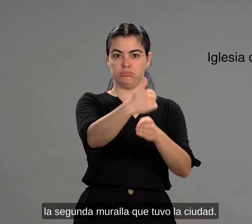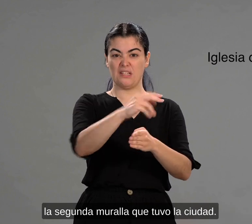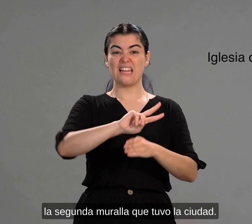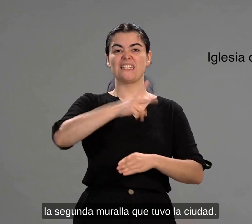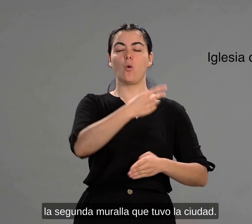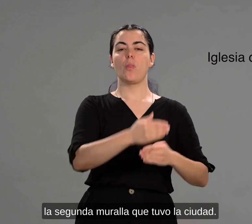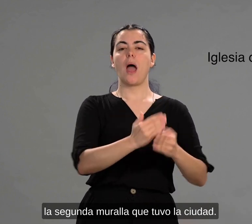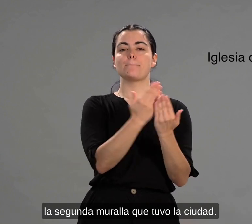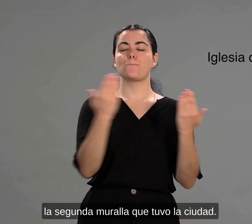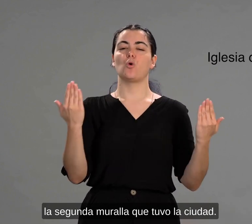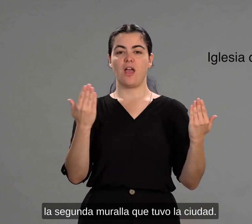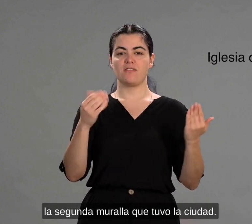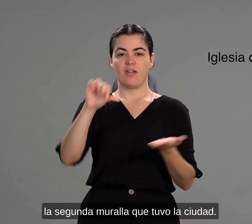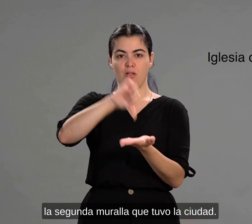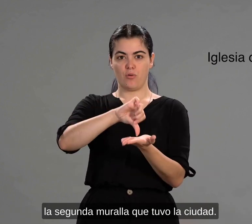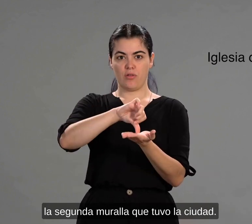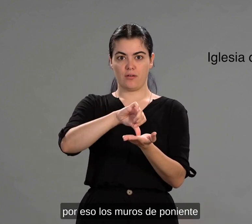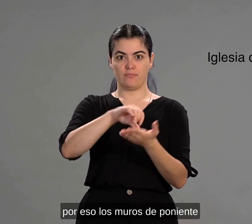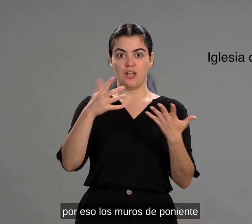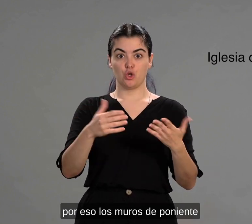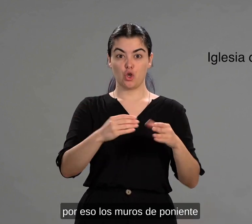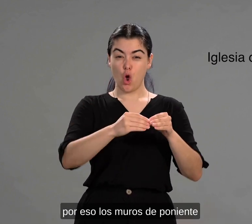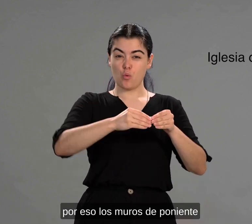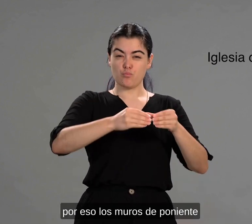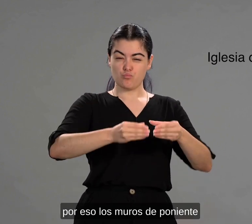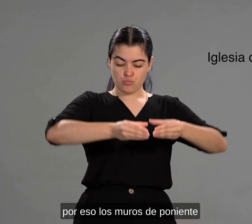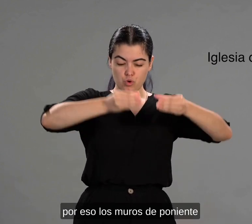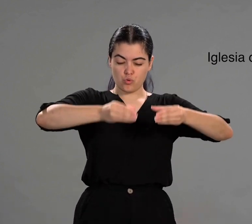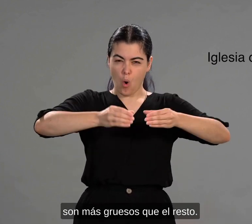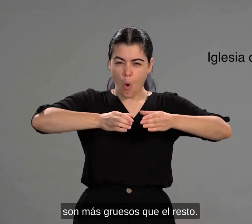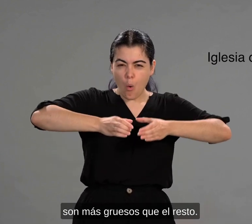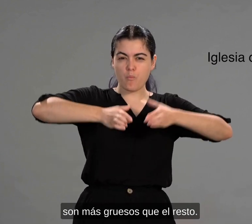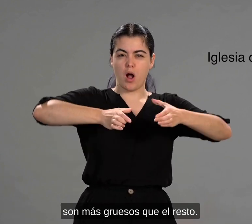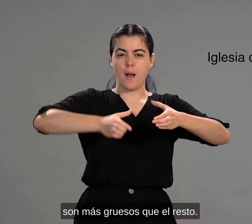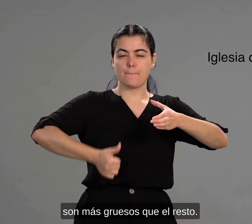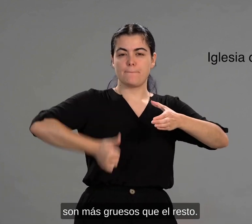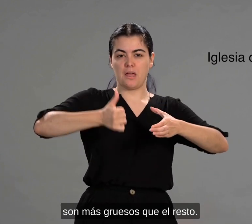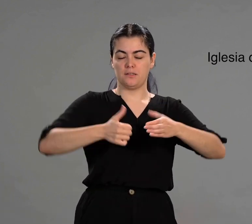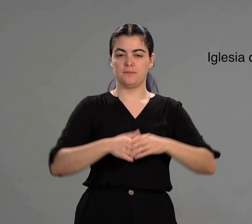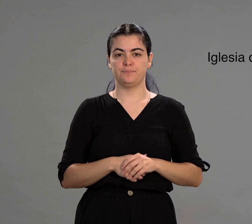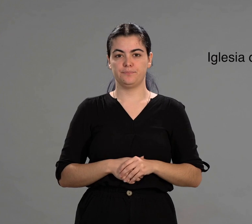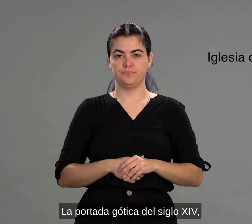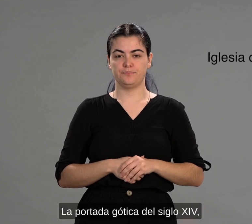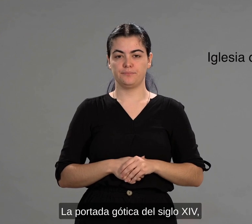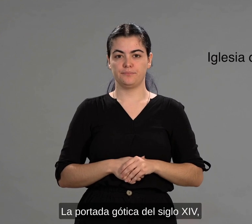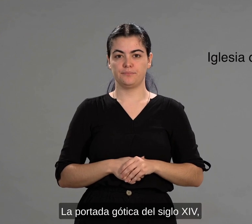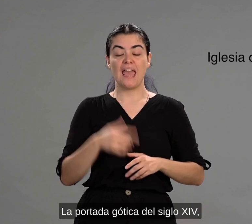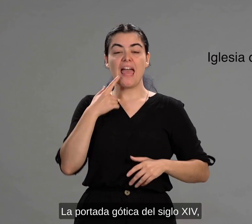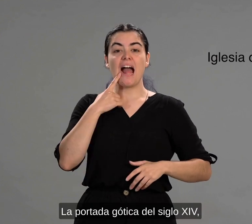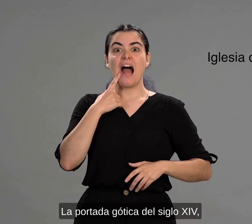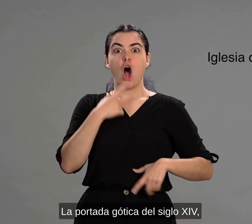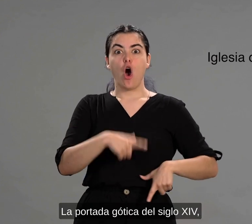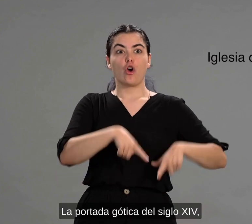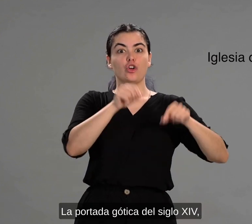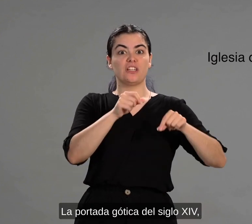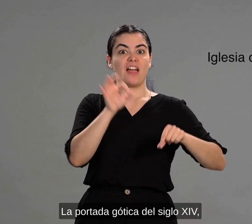la segunda muralla que tuvo la ciudad. Por eso los muros de Poniente son más gruesos que el resto. La portada gótica del siglo XIV,